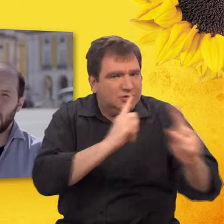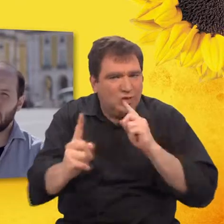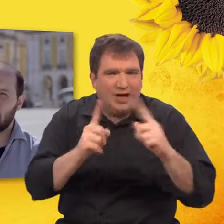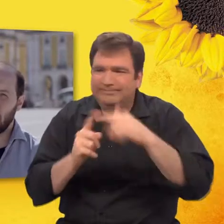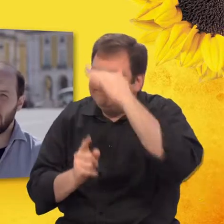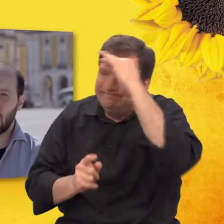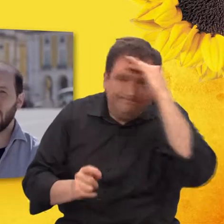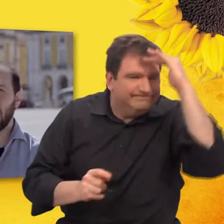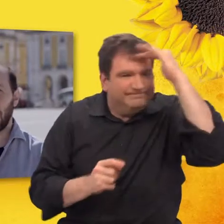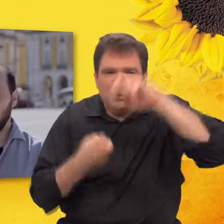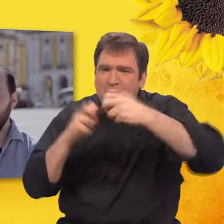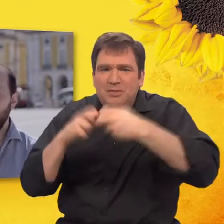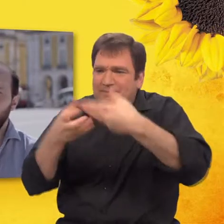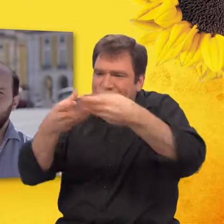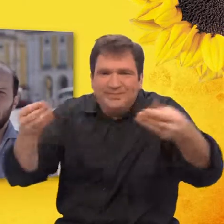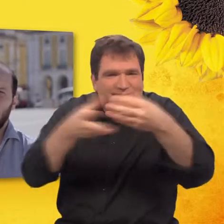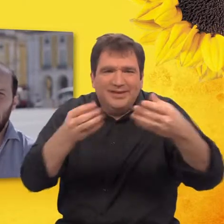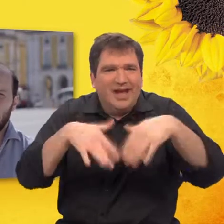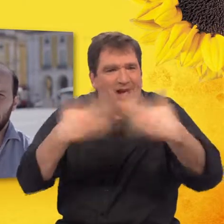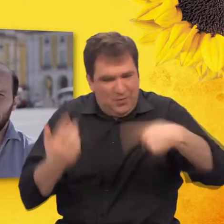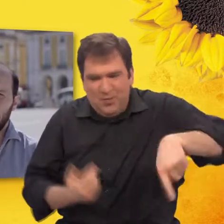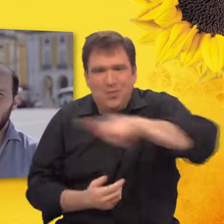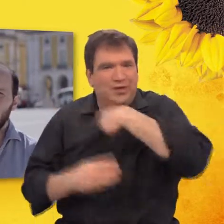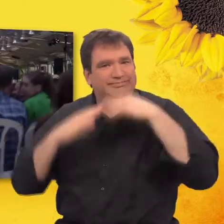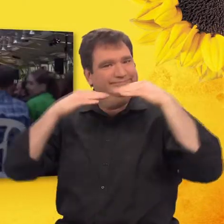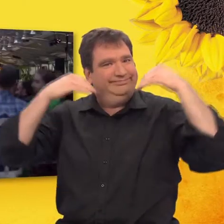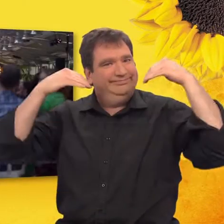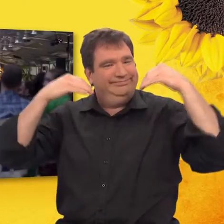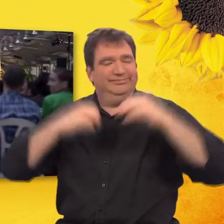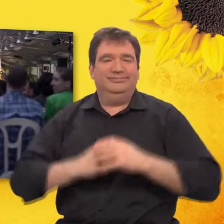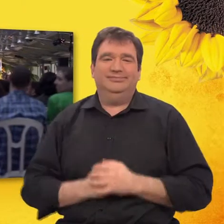da busca de soluções que são de vantagem mútua para todas as partes.